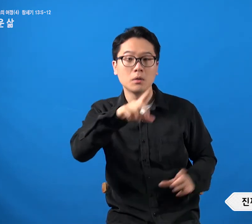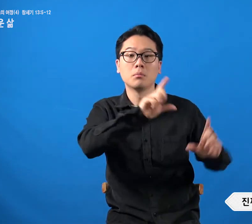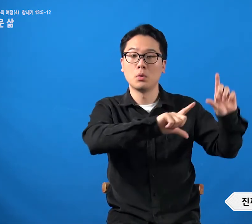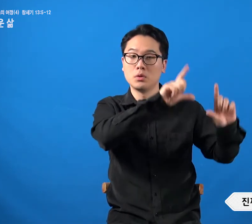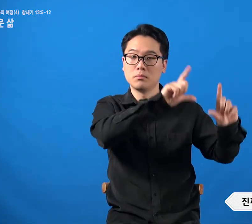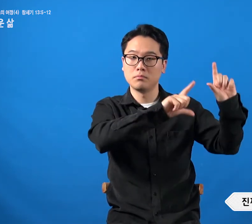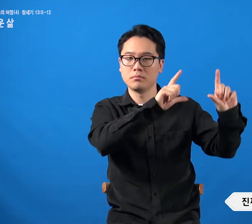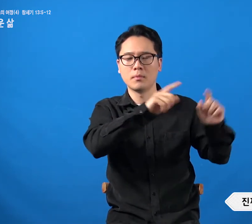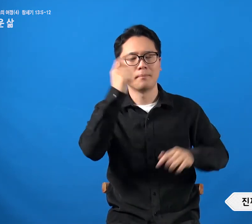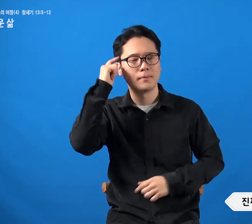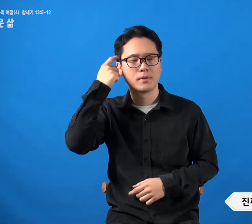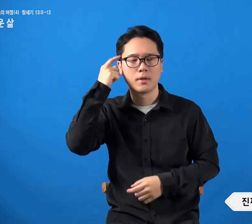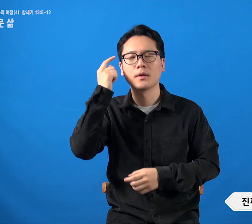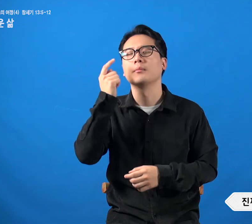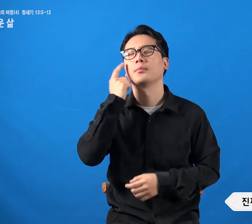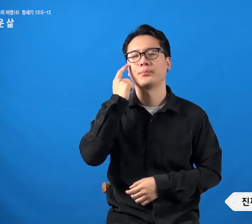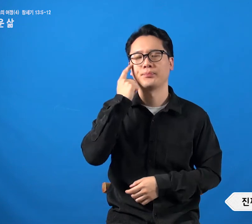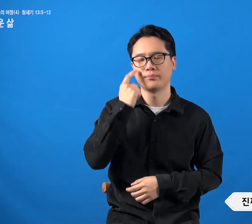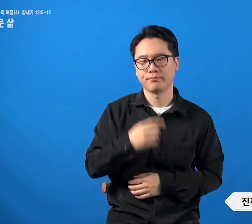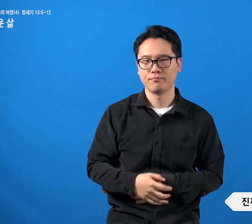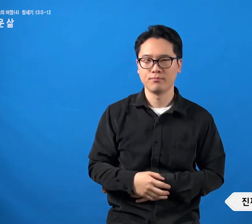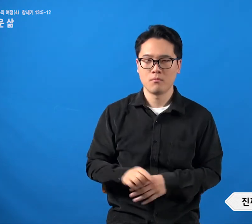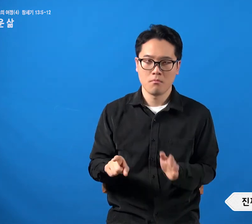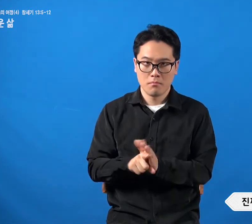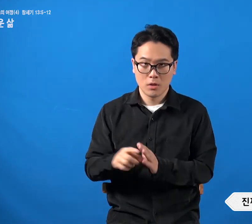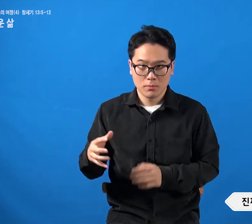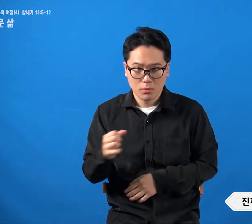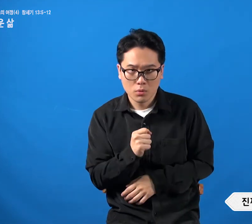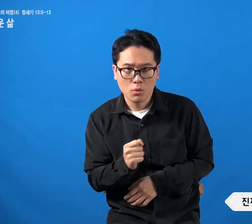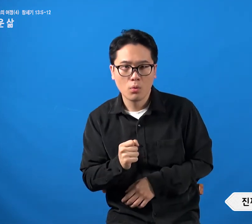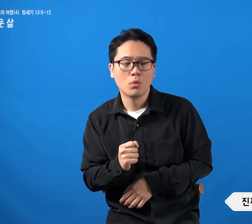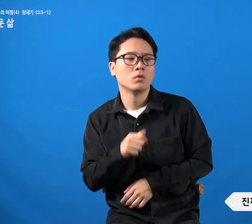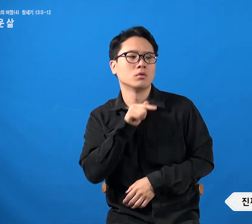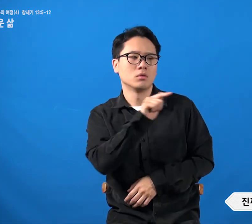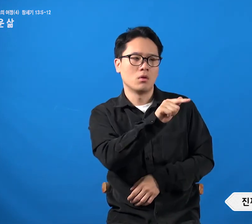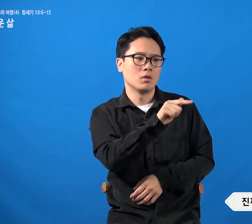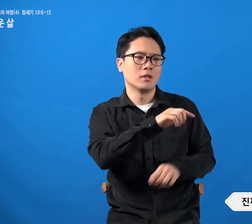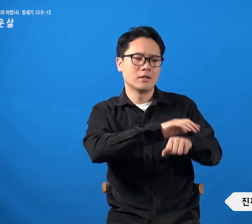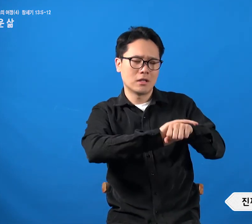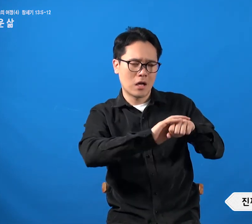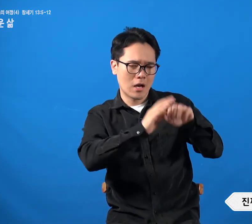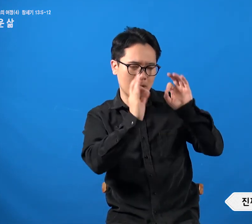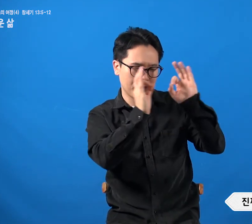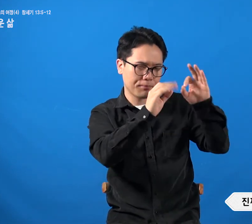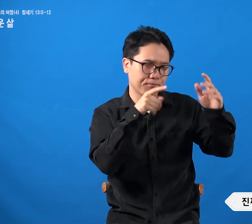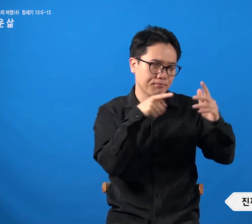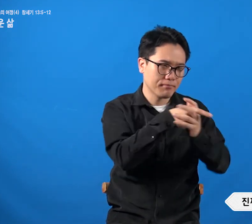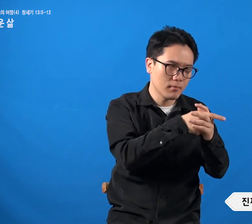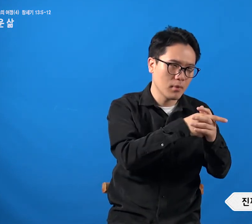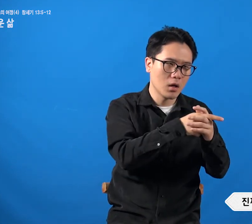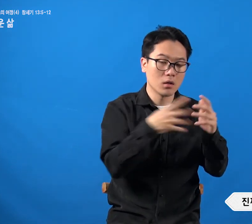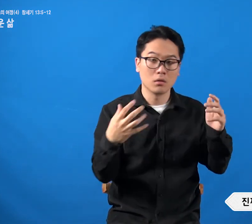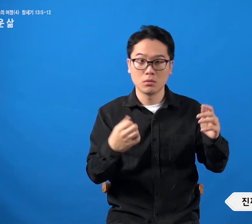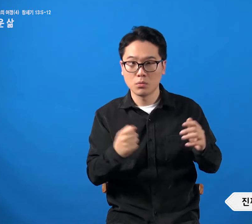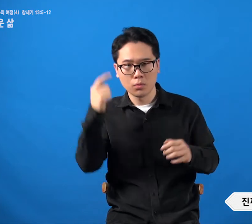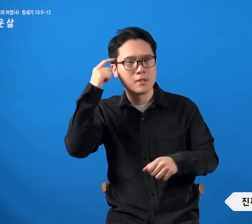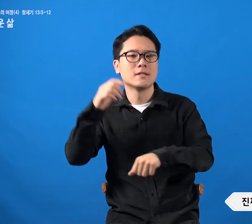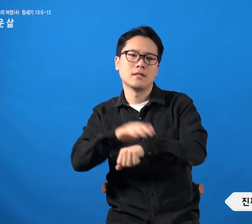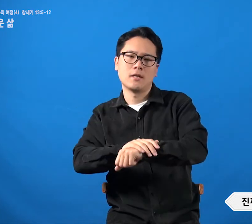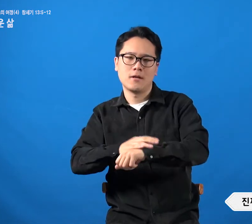보십시오. 믿음의 눈으로 볼 수 없는 것까지 볼 수 있는 지혜로운 결단,